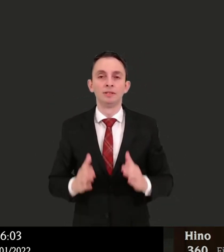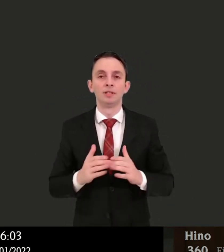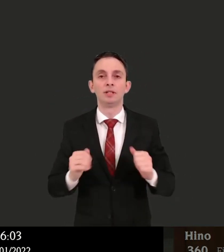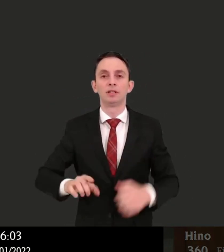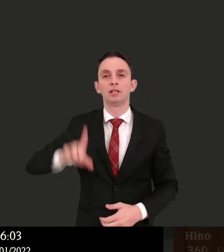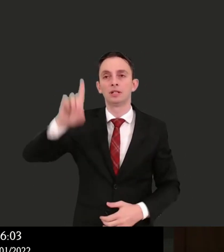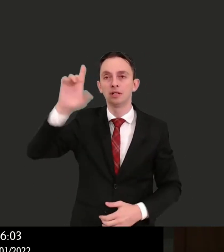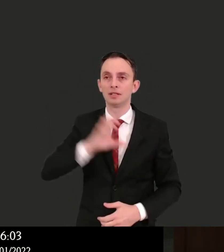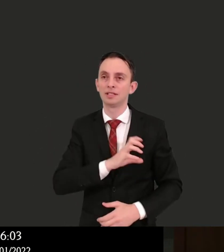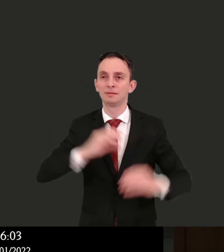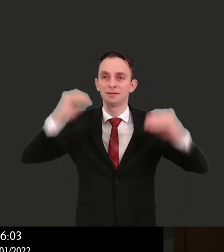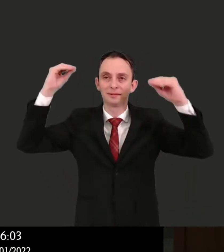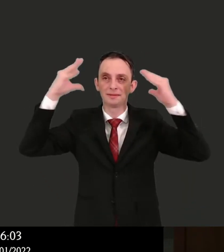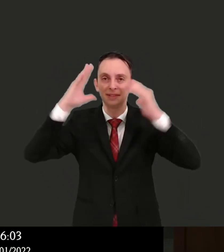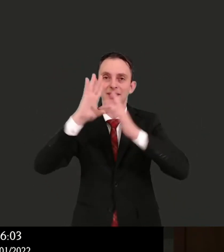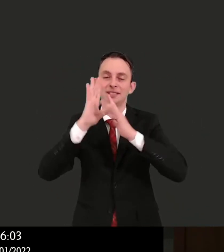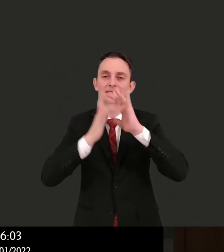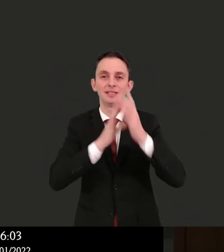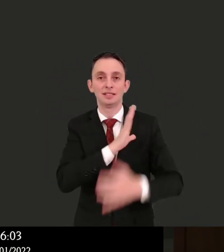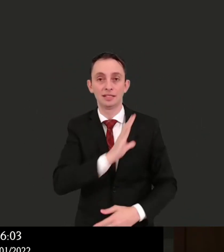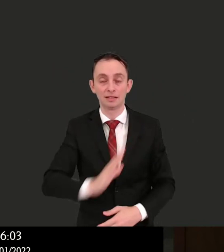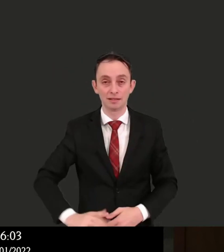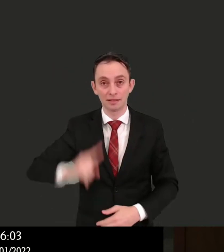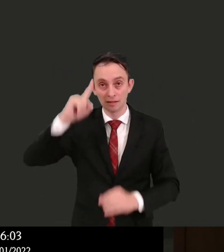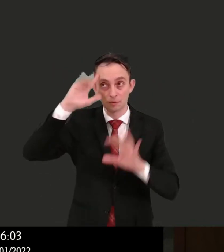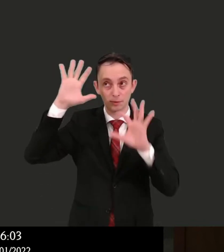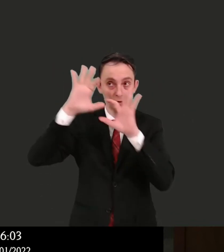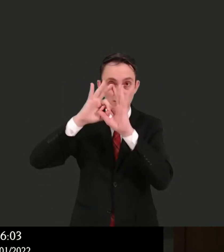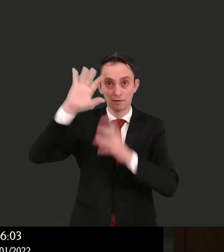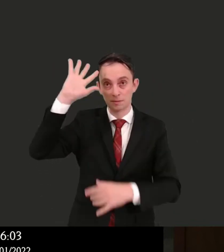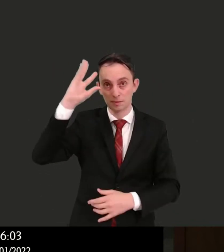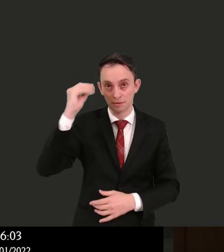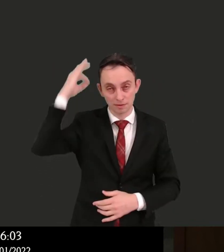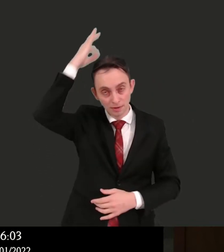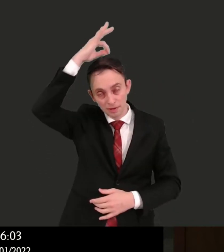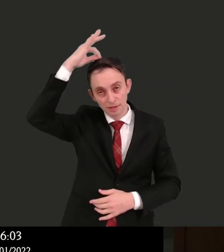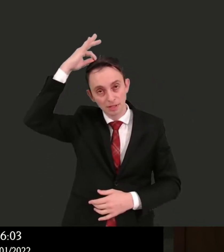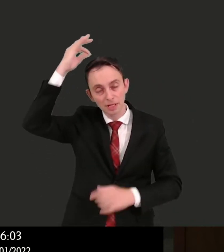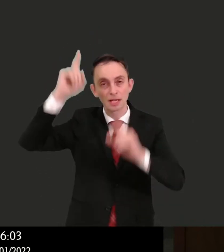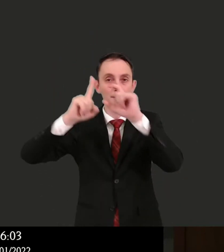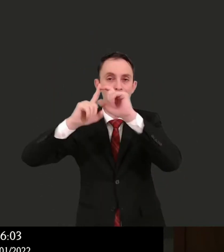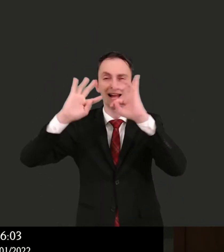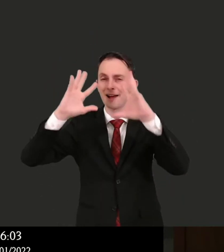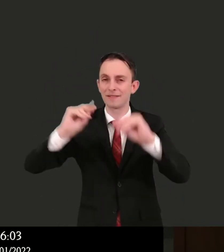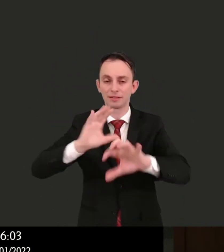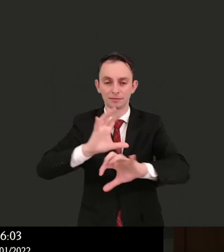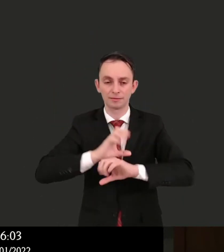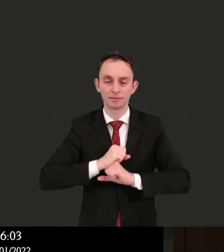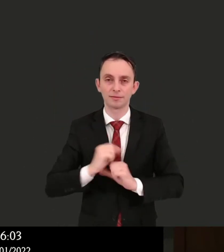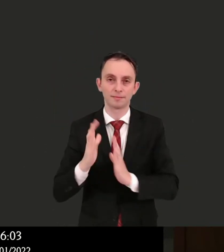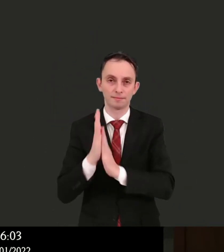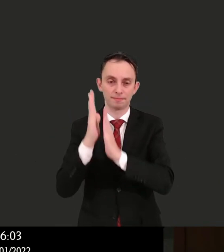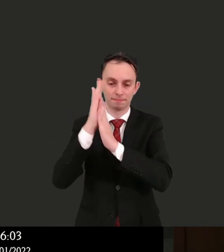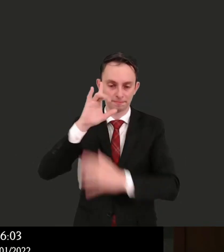O amor de Deus, a graça do nosso Senhor Jesus Cristo, a comunhão do Espírito Santo, a sua santa palavra esteja em nossos corações, irmãos.